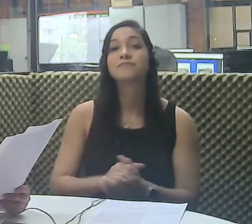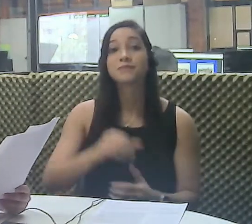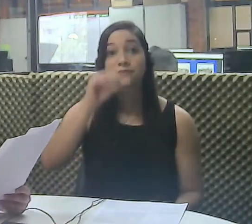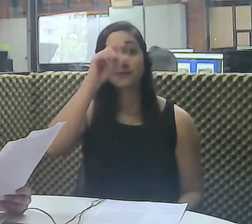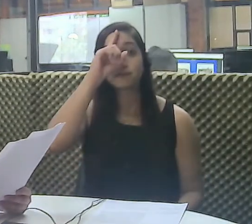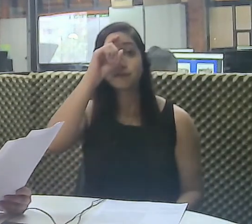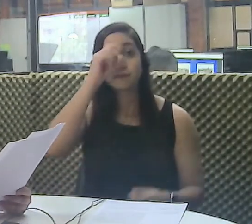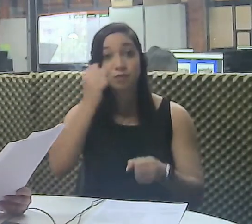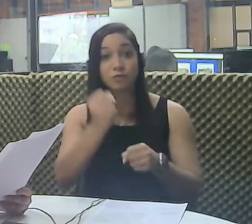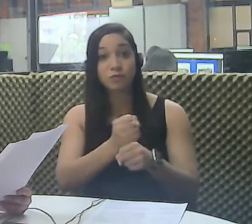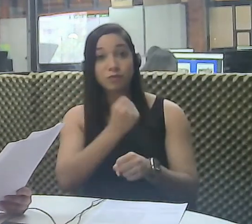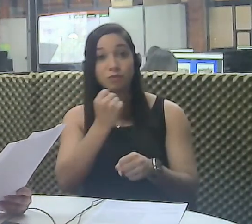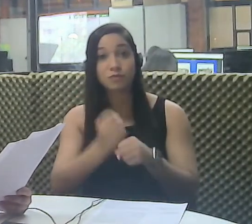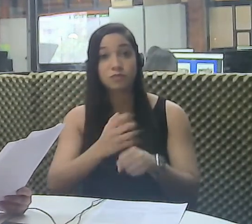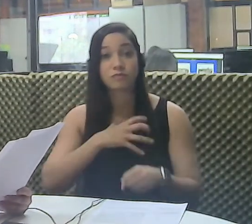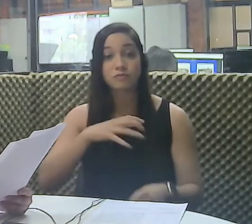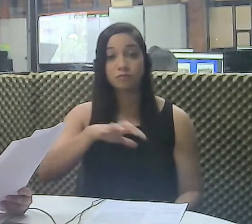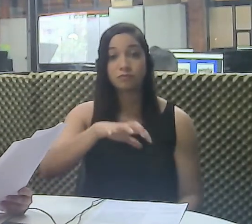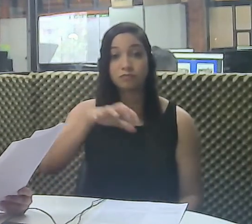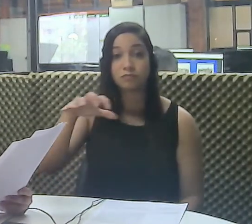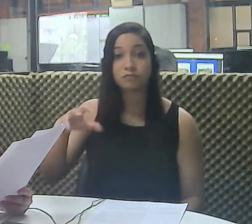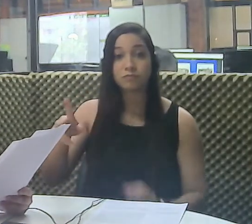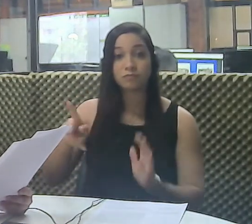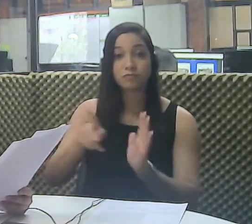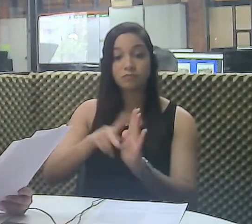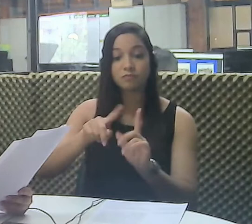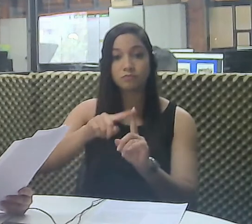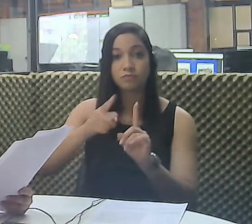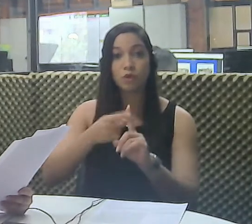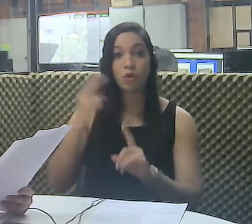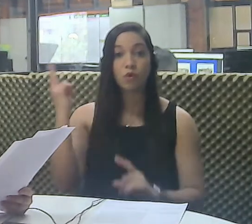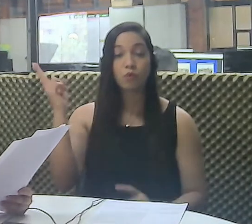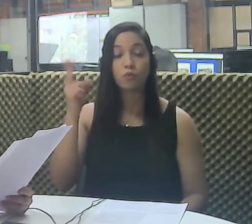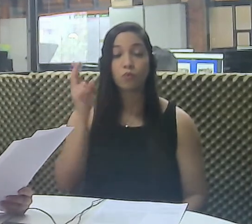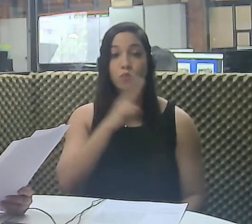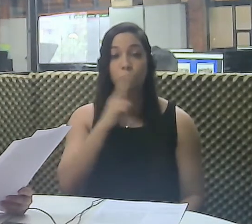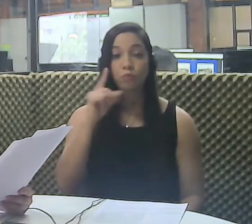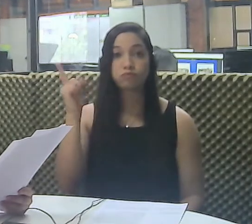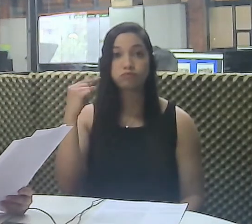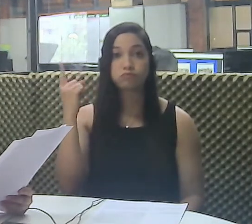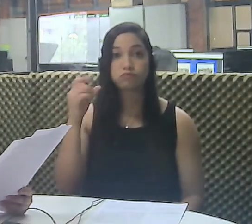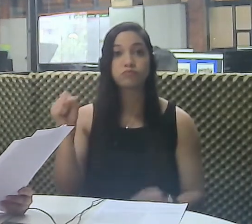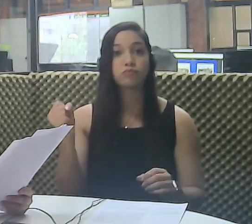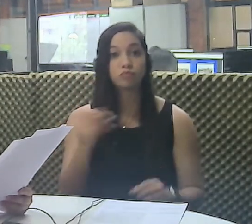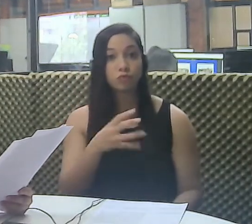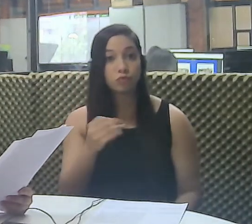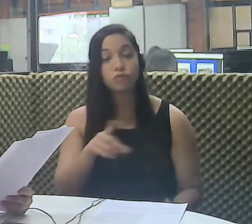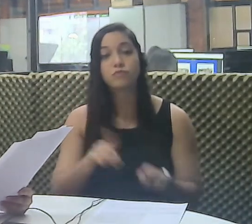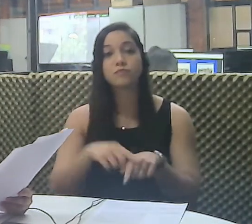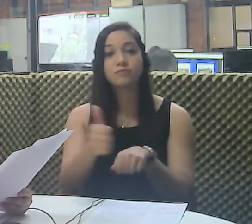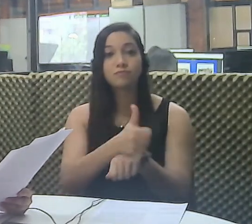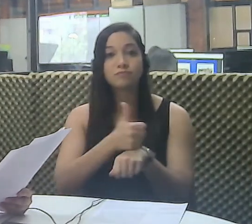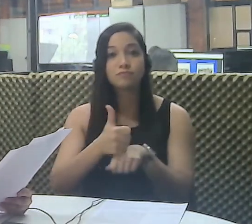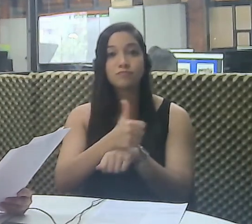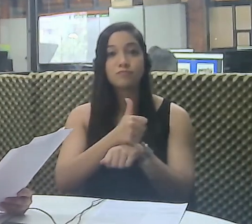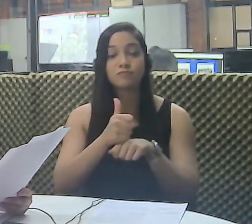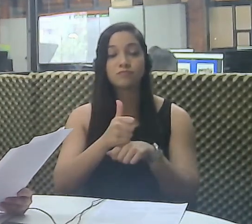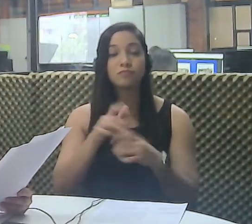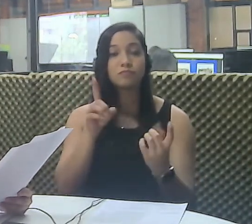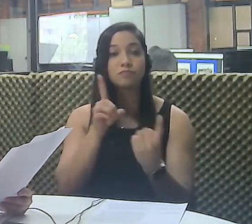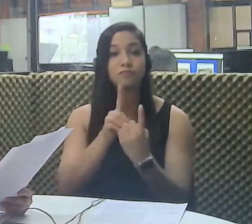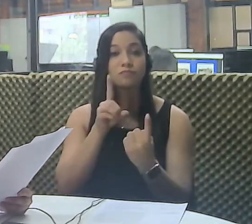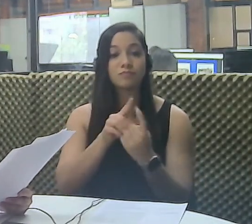hospital serão construídos a aula obstetricia do pronto-socorro e um novo ambulatório para melhorar o atendimento